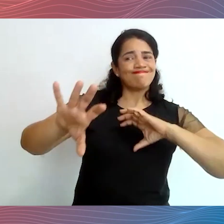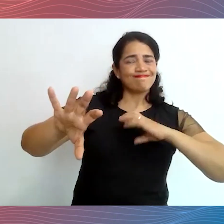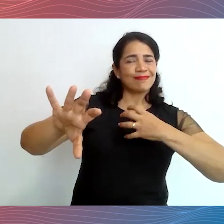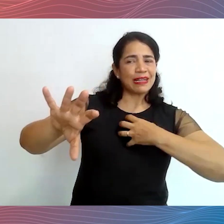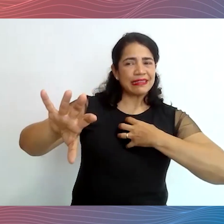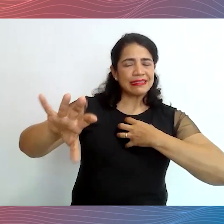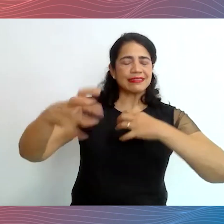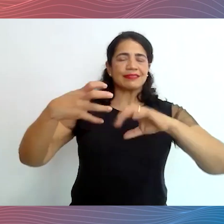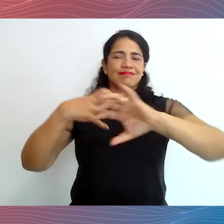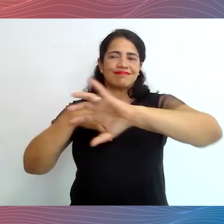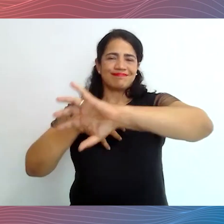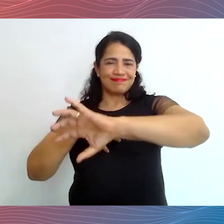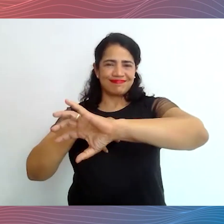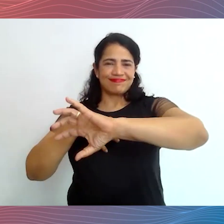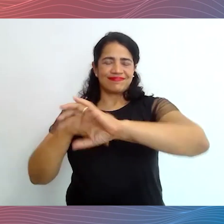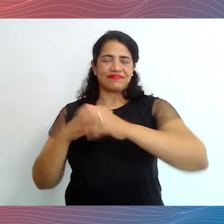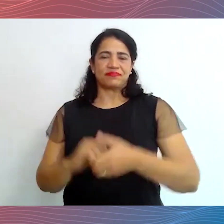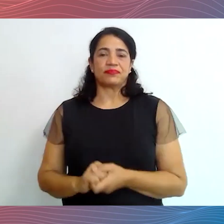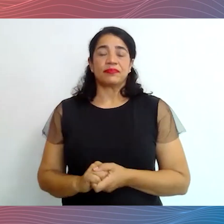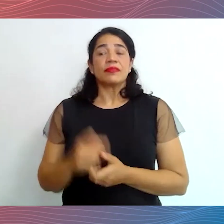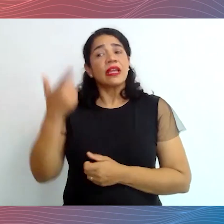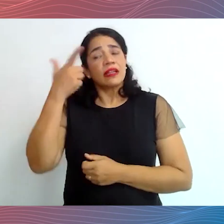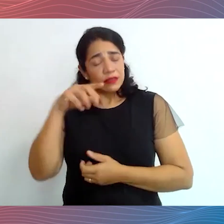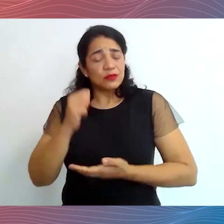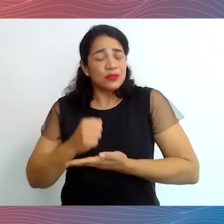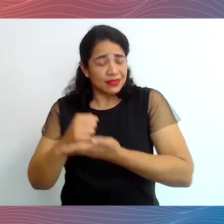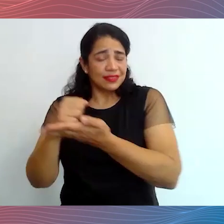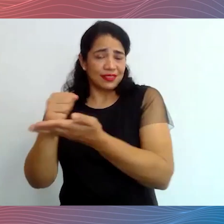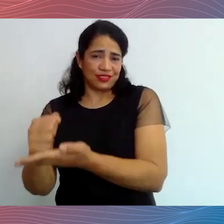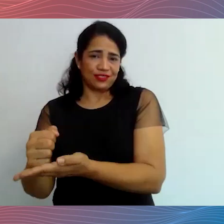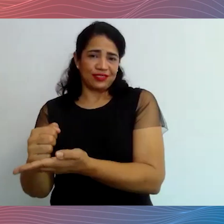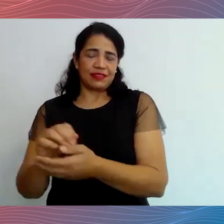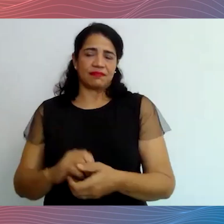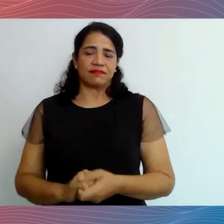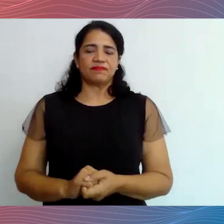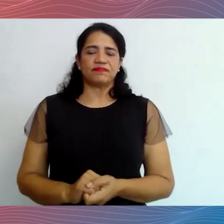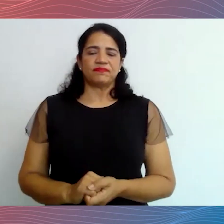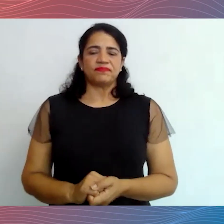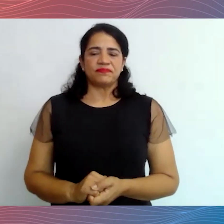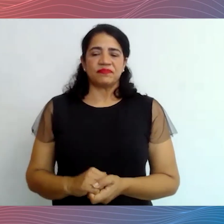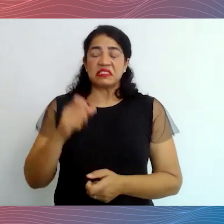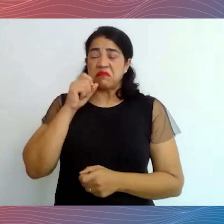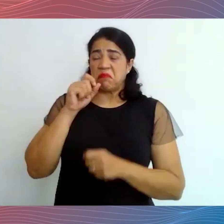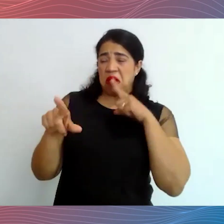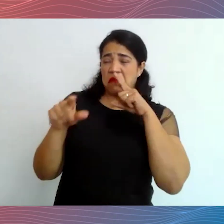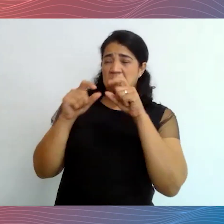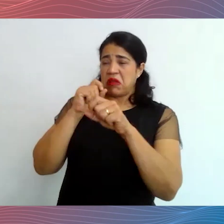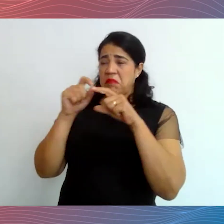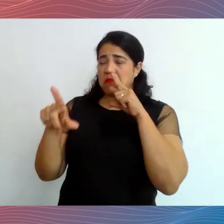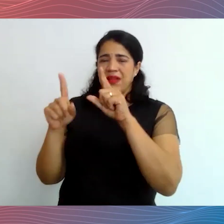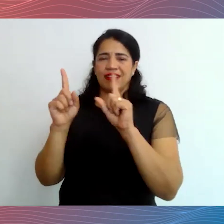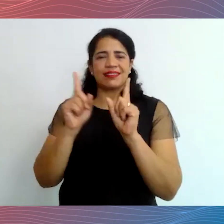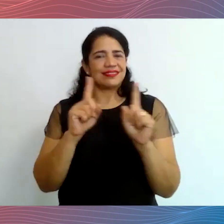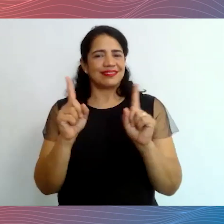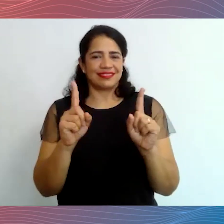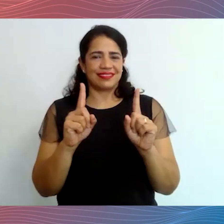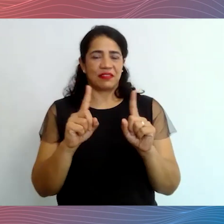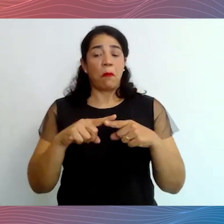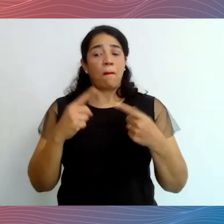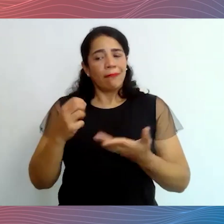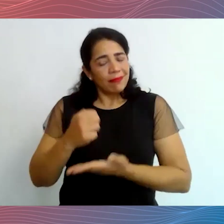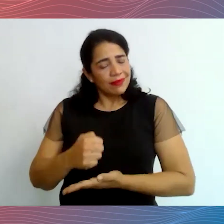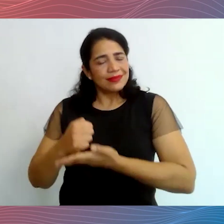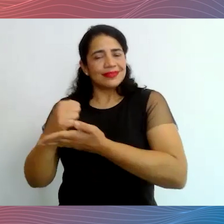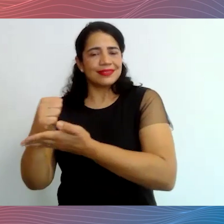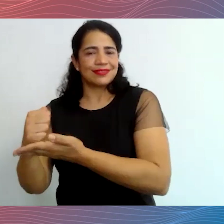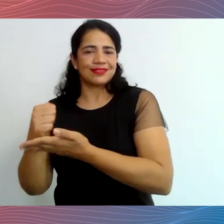ajudar. Se você só olha do lado de fora e critica, você não consegue ajudar. Então, graças a Deus, né? E que